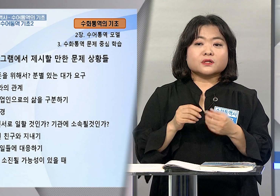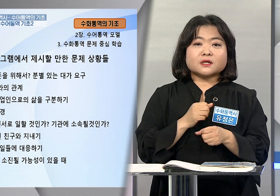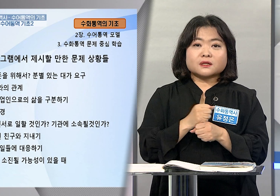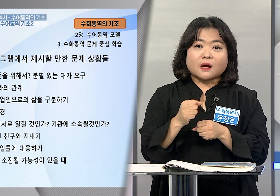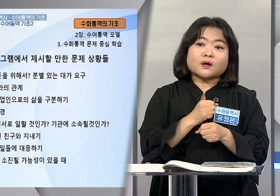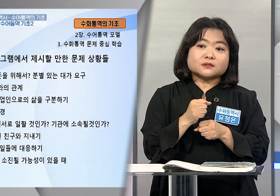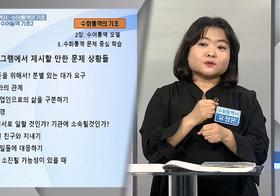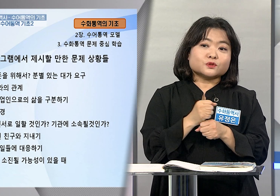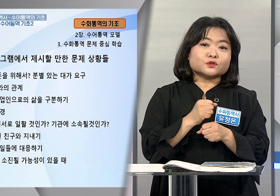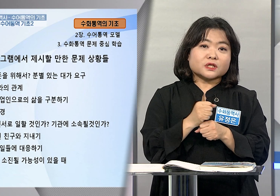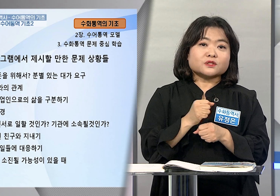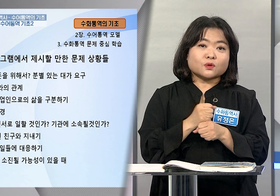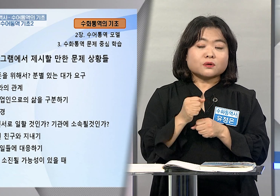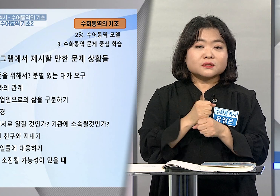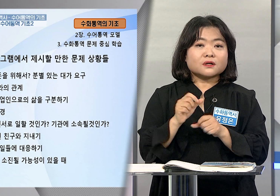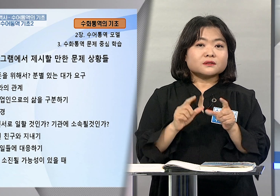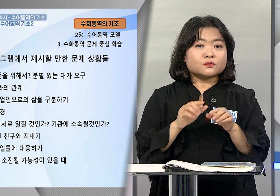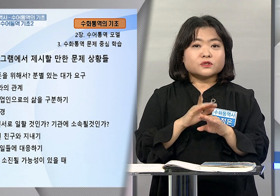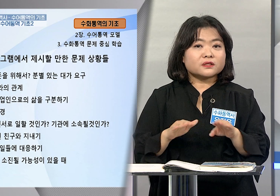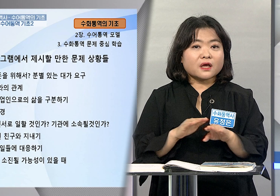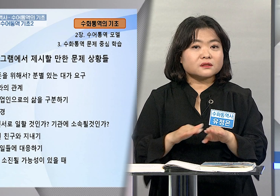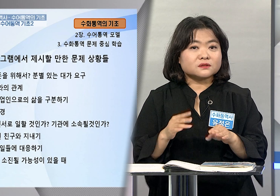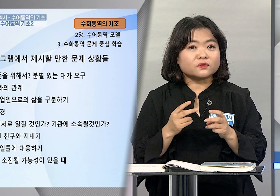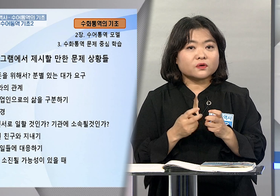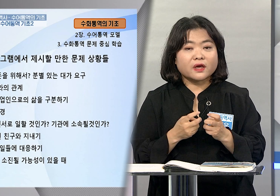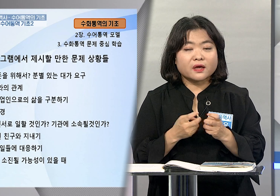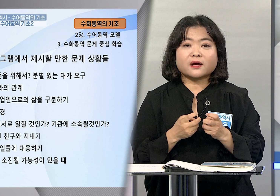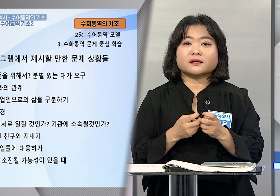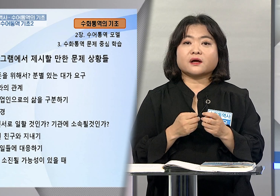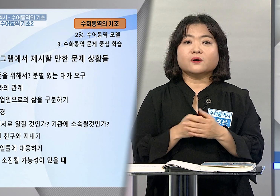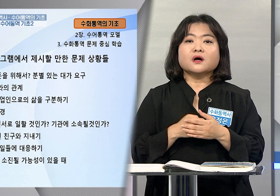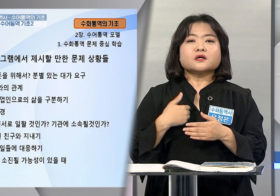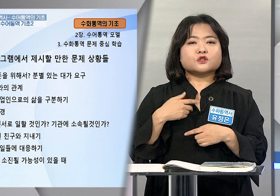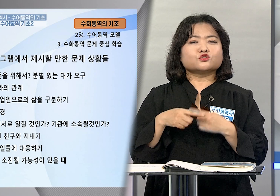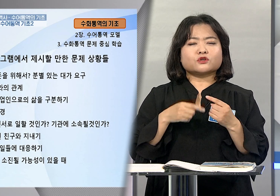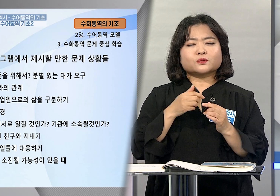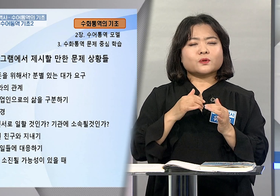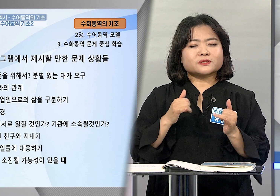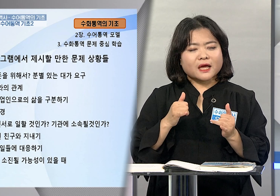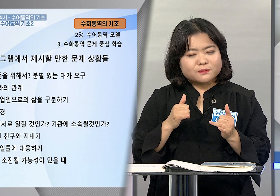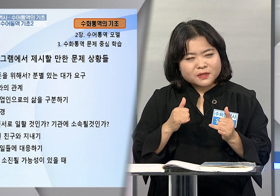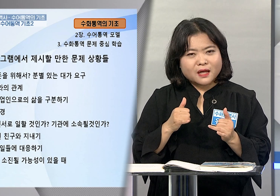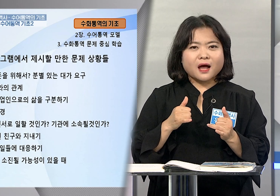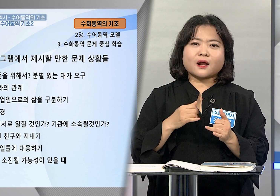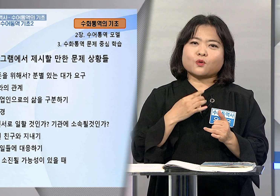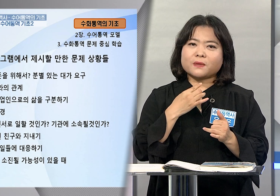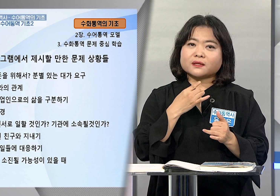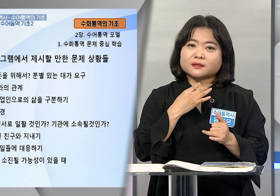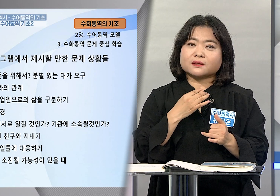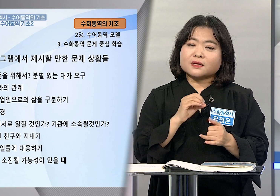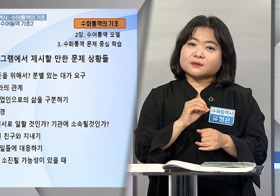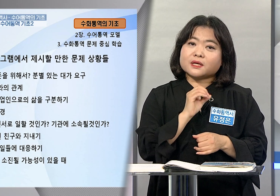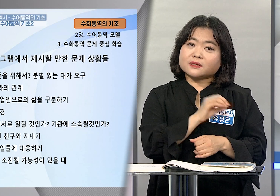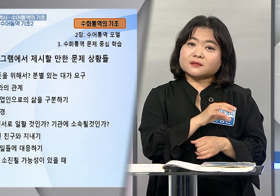굉장히 당황스러울 수 있겠죠. 그럴 때 우리의 대응은 어떻게 해야 할까요? 저는 수화통역사입니다. 라고만 얘기를 하는